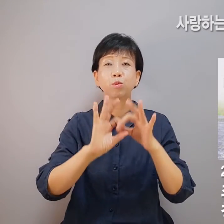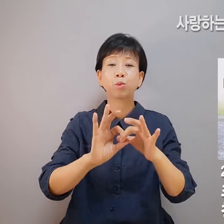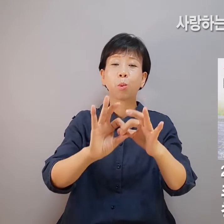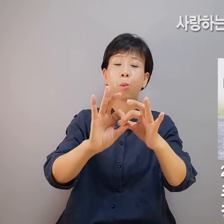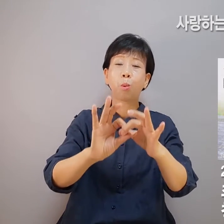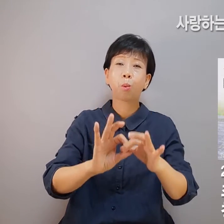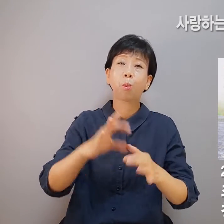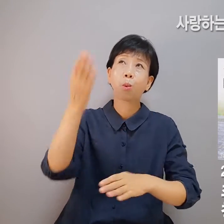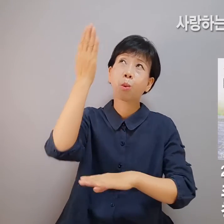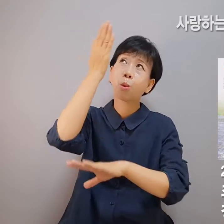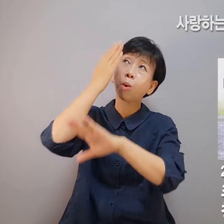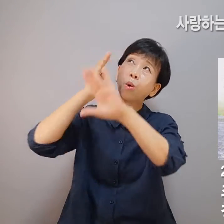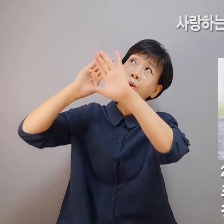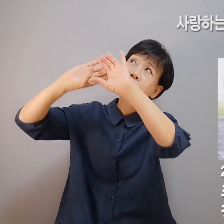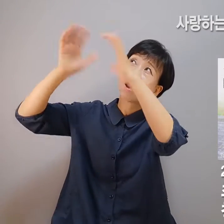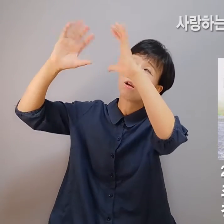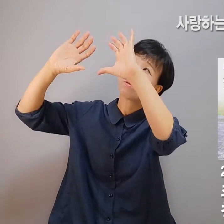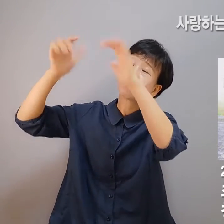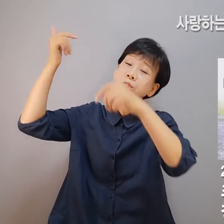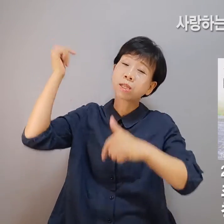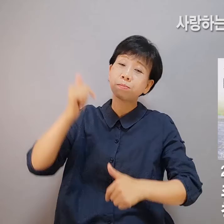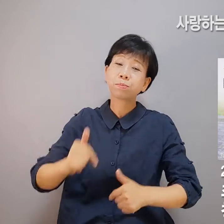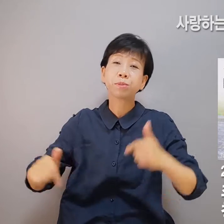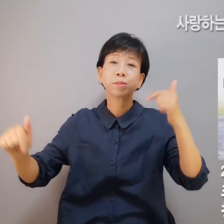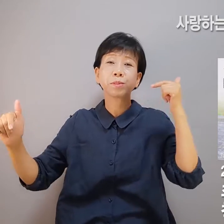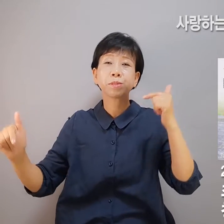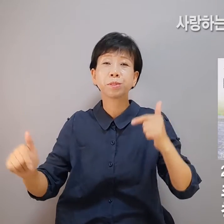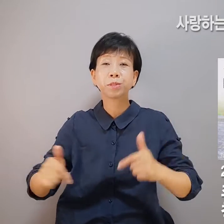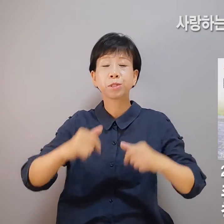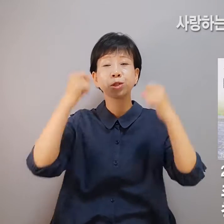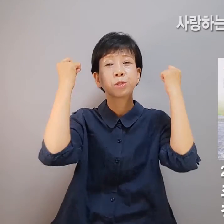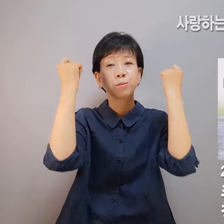여심으로 천국 기쁨